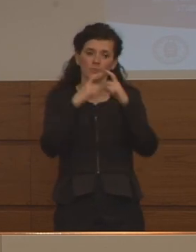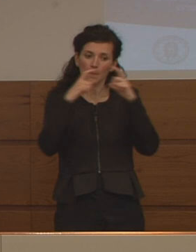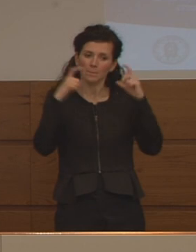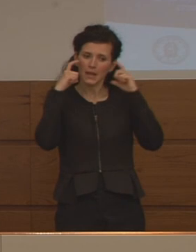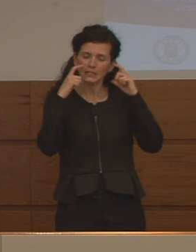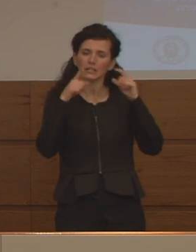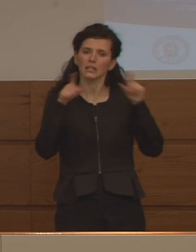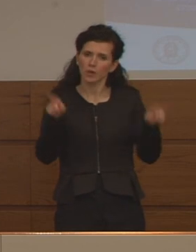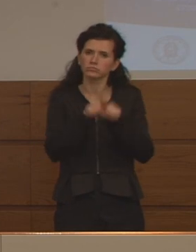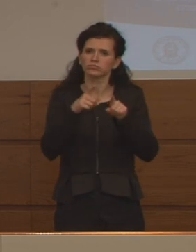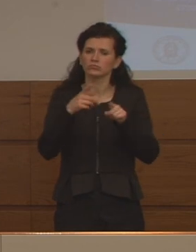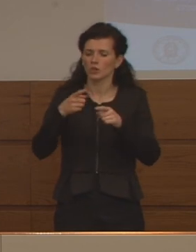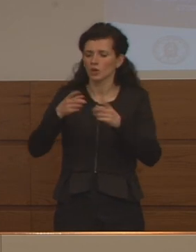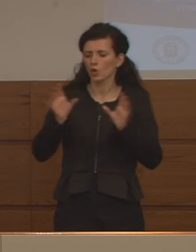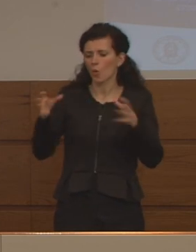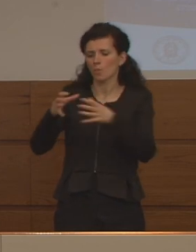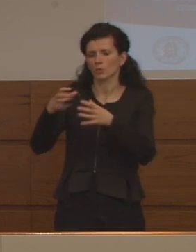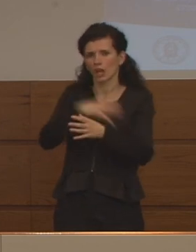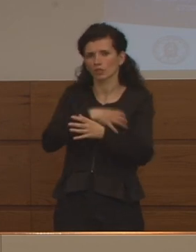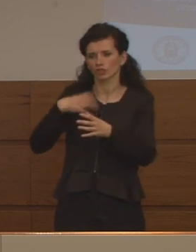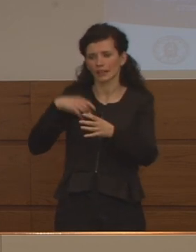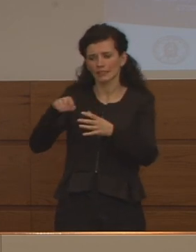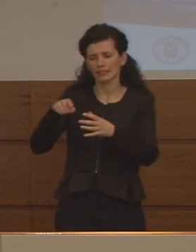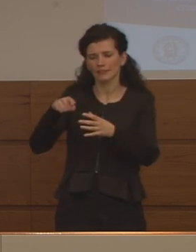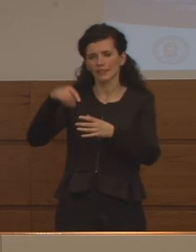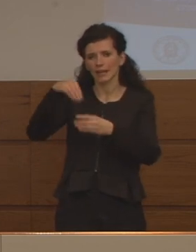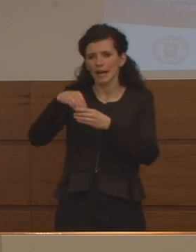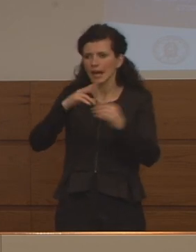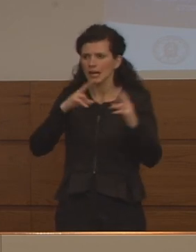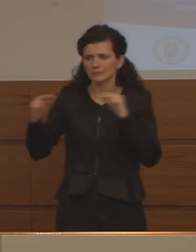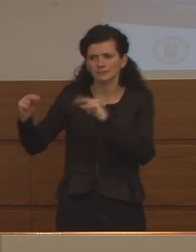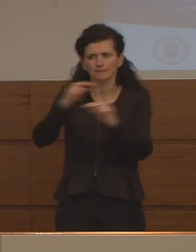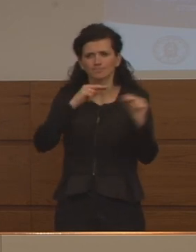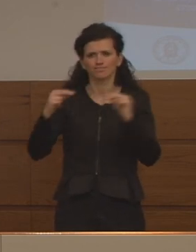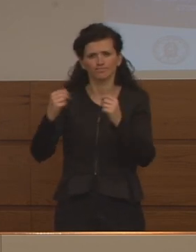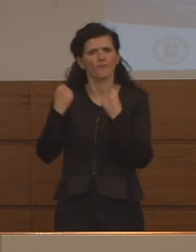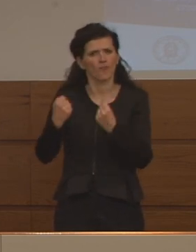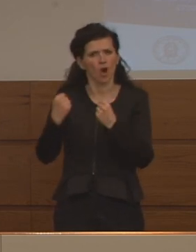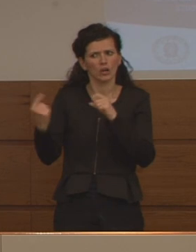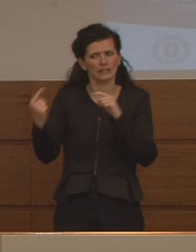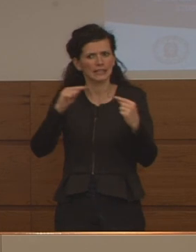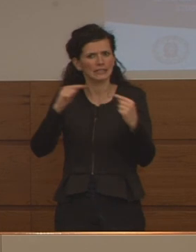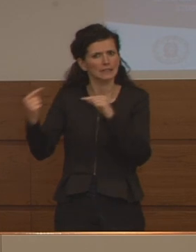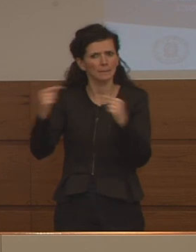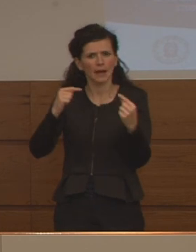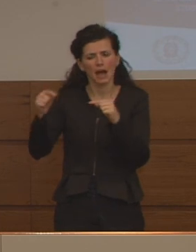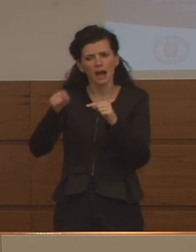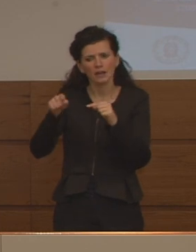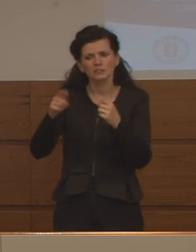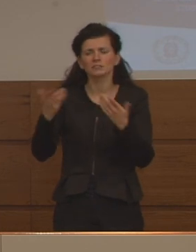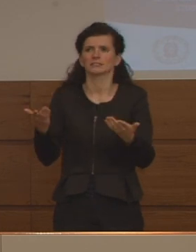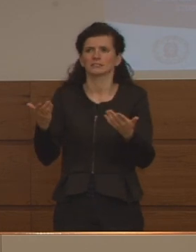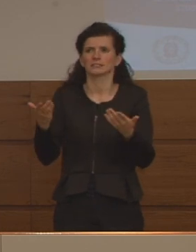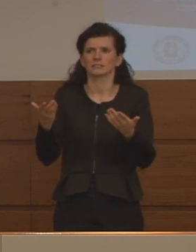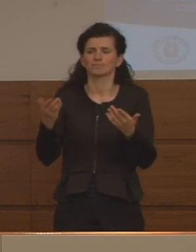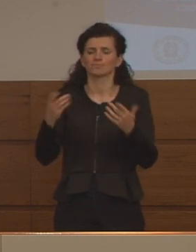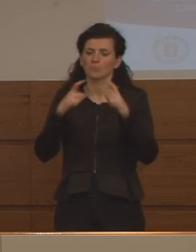scientifica perché e un argomento sul quale non esistono